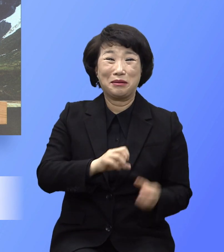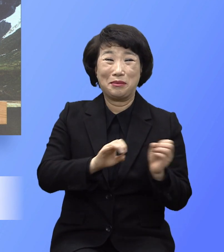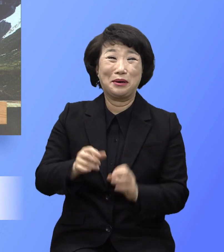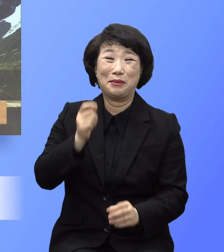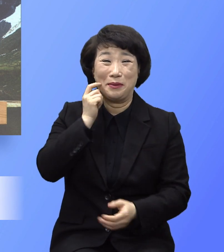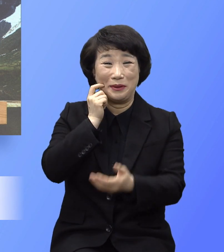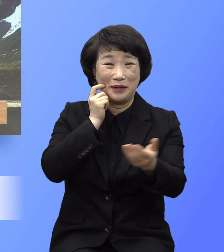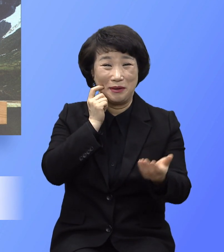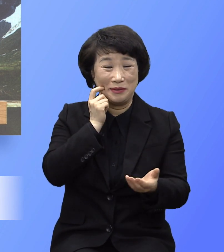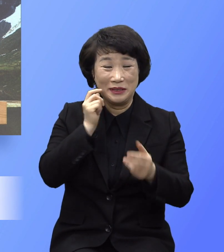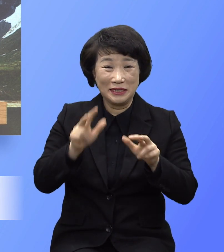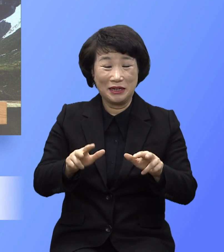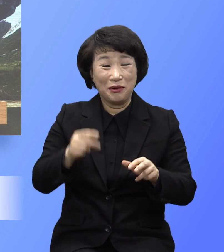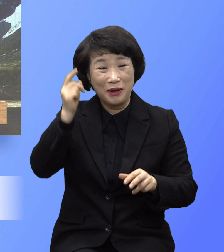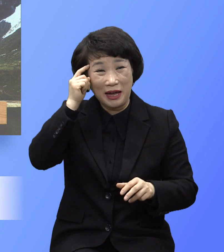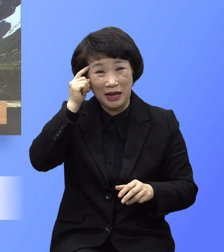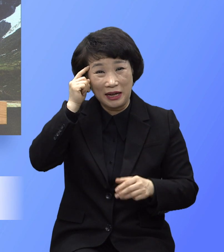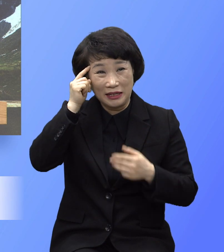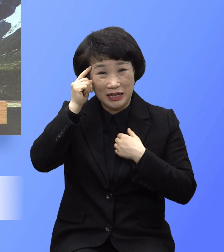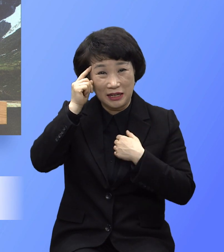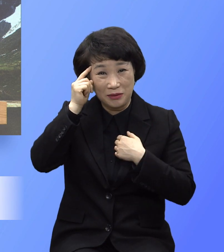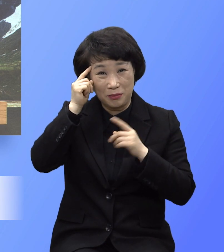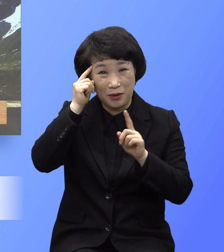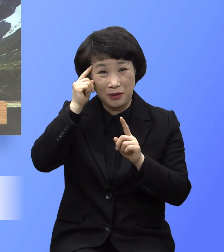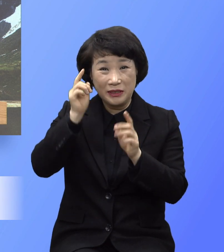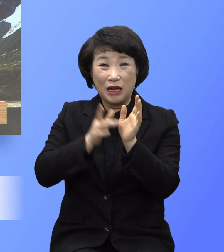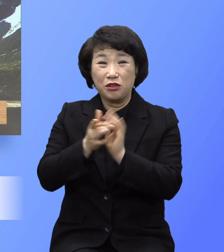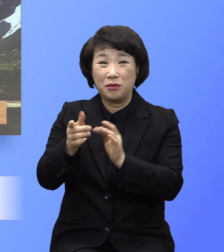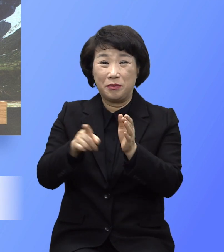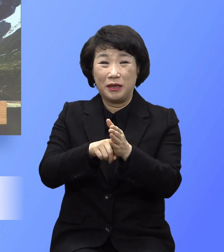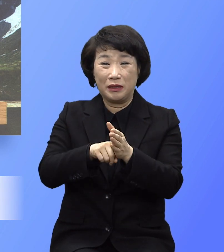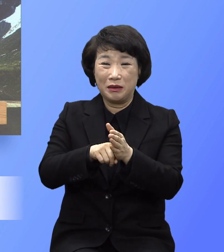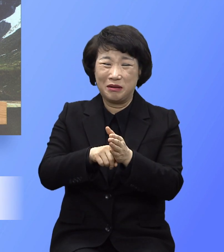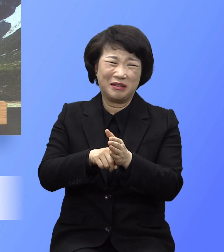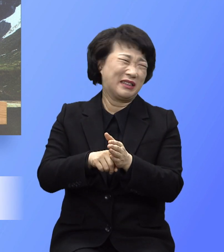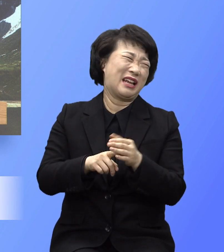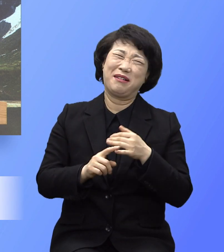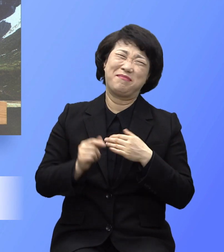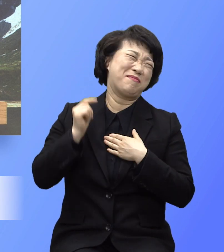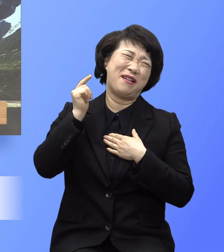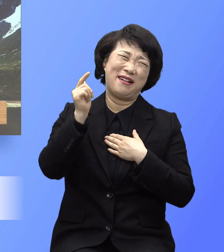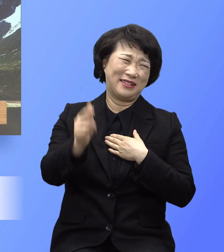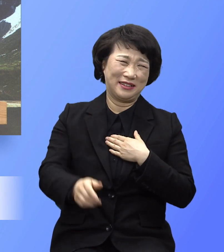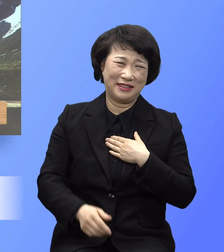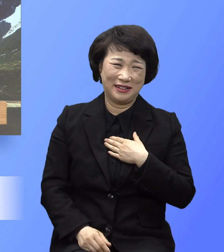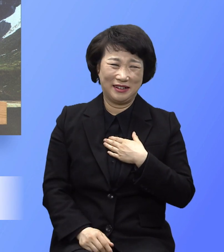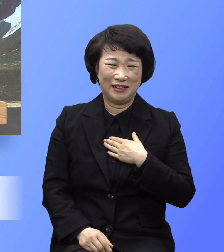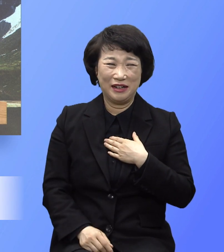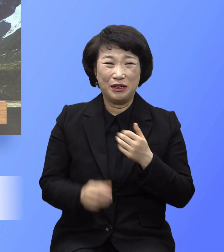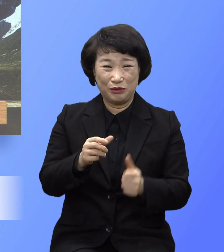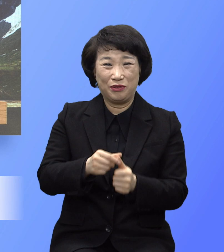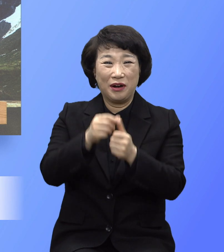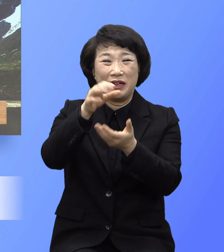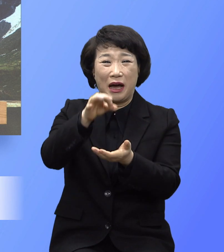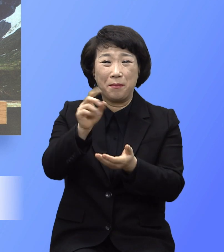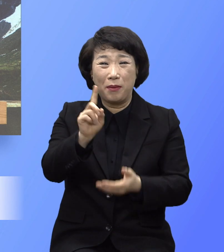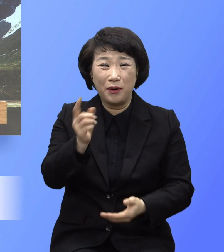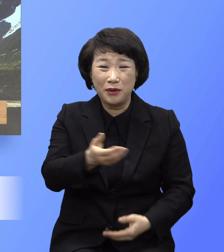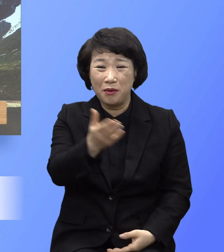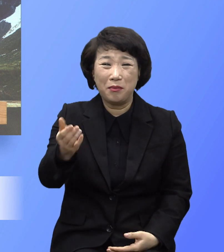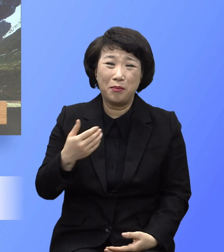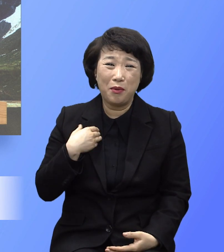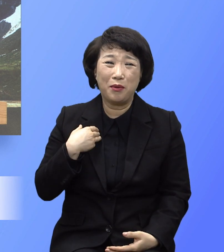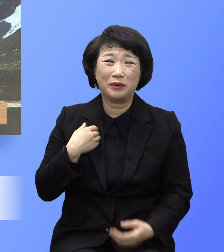버리지. 아직도 당신은 예수 믿으려면 아직 먼 사람이요, 구원의 값이